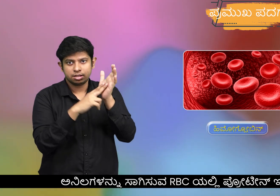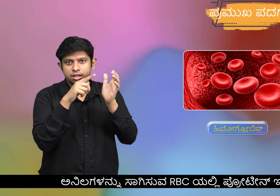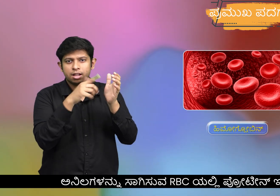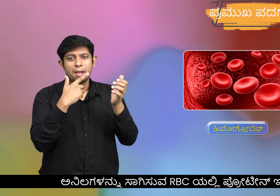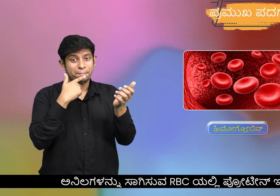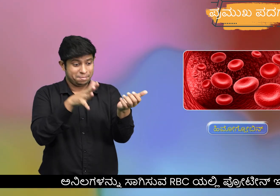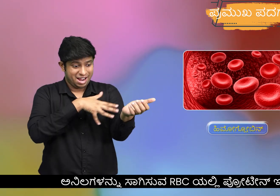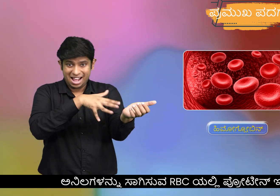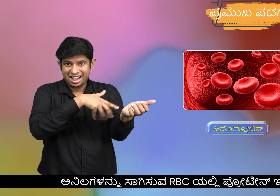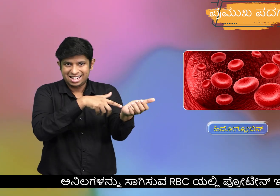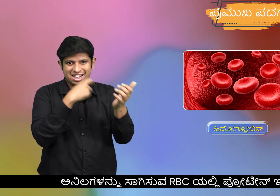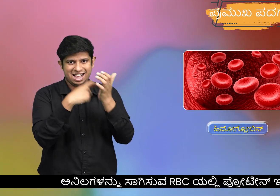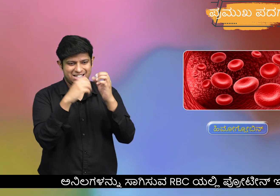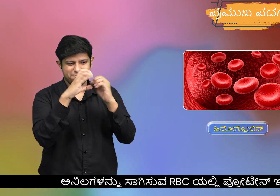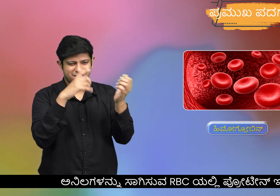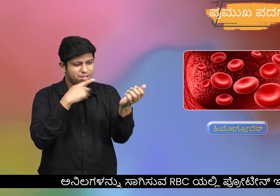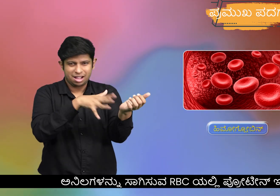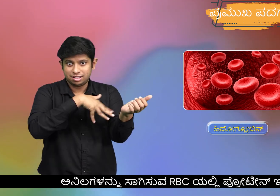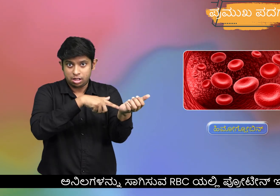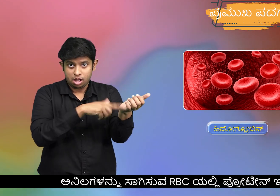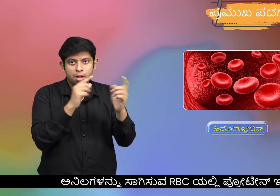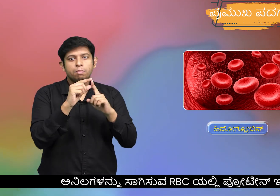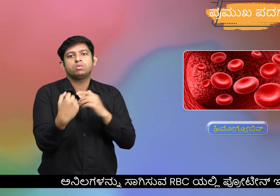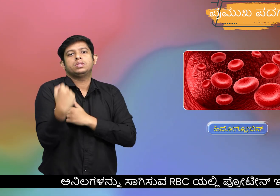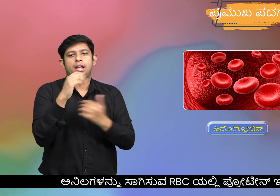ಅನಿಲಗಳನ್ನು ಸಾಗಿಸುವ ಆರ್ಬಿಸಿಯಲ್ಲಿ ಪ್ರೋಟೀನ್ ಇರುತ್ತದೆ.